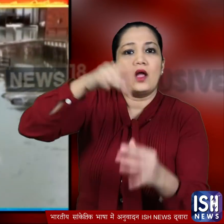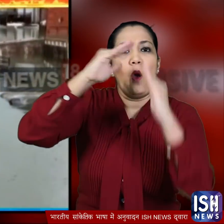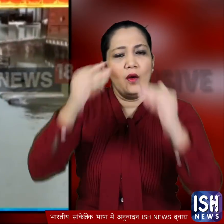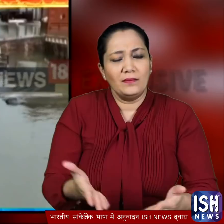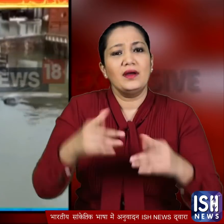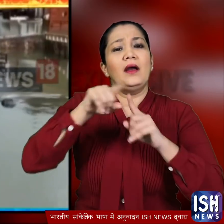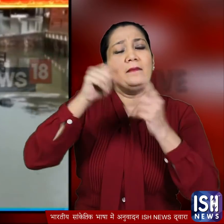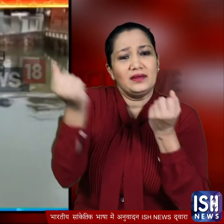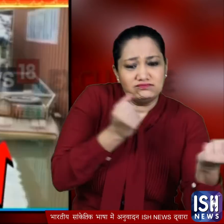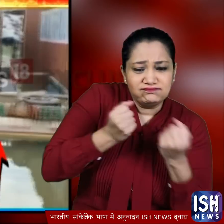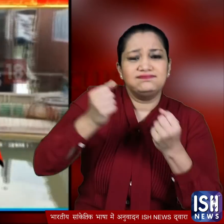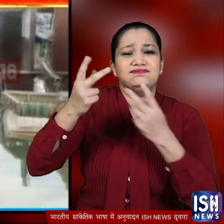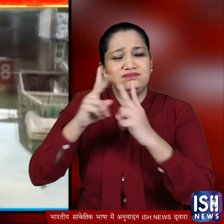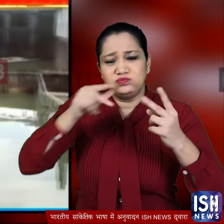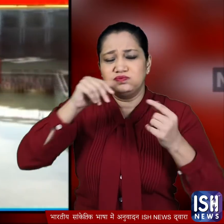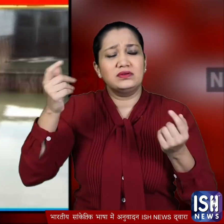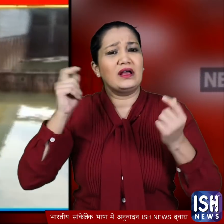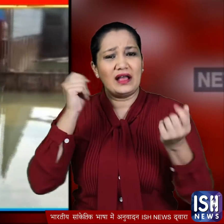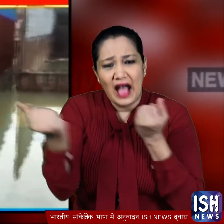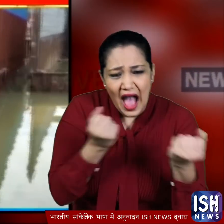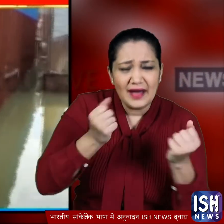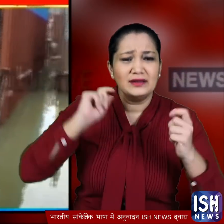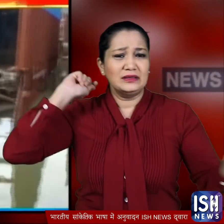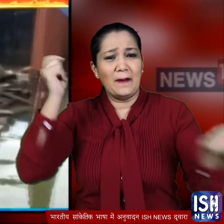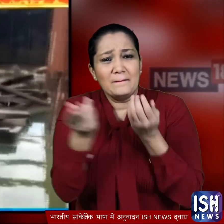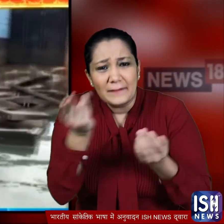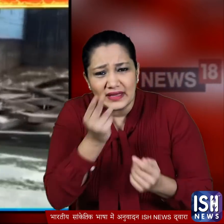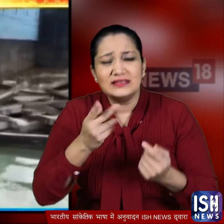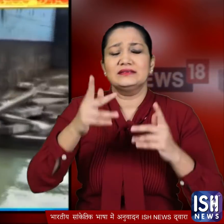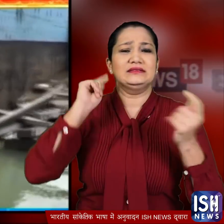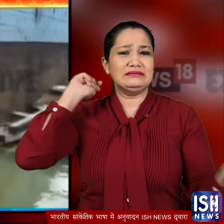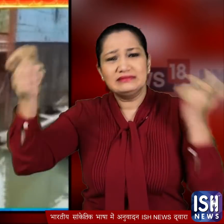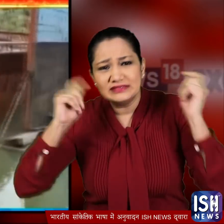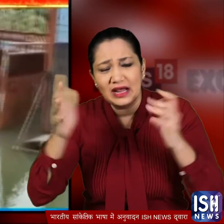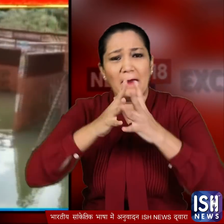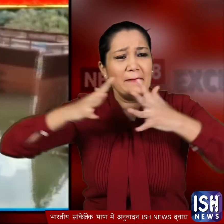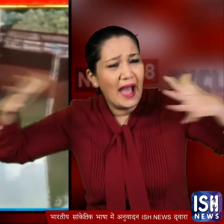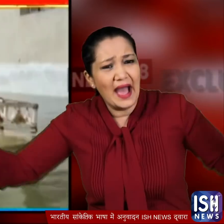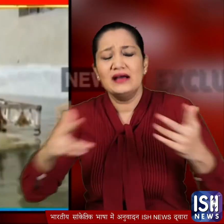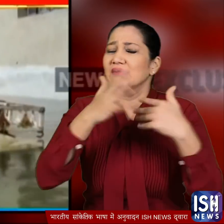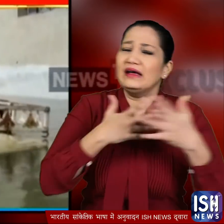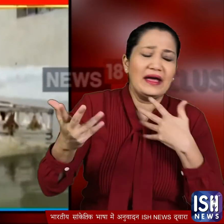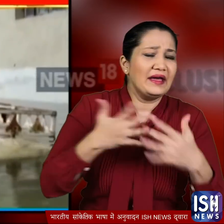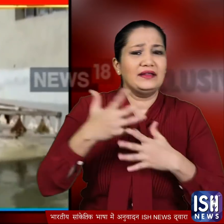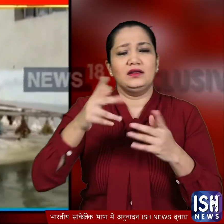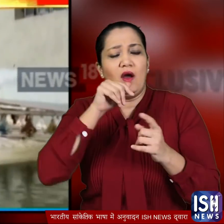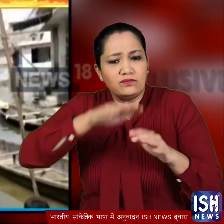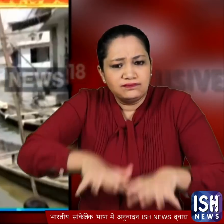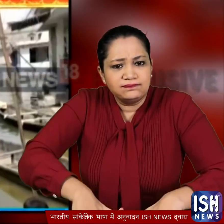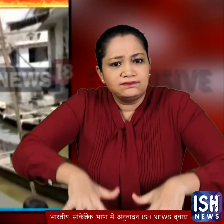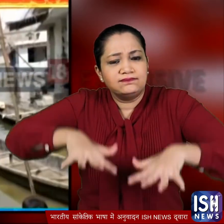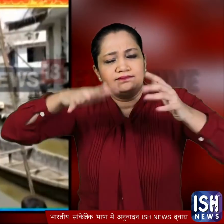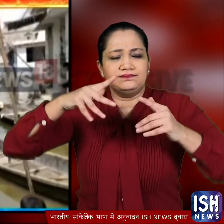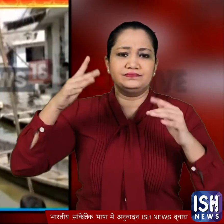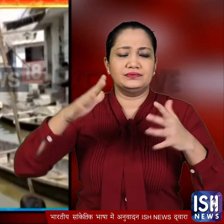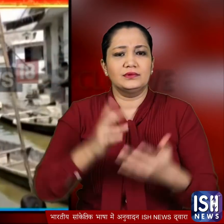खड़ी गाड़ियां भी पानी में समा गईं। चाहे वो कार हो, बस हो या फिर सामान ढोने वाली गाड़ी हो या ट्रक हो, सब पानी से घिरे दिखे।